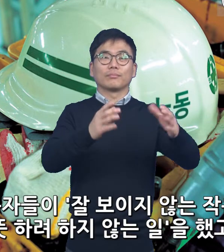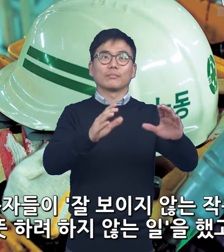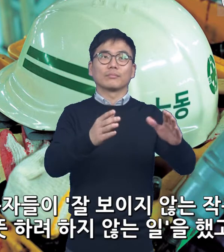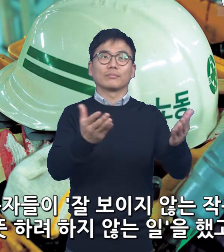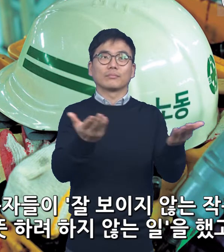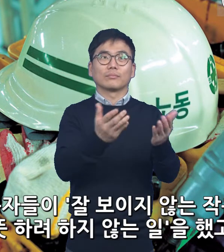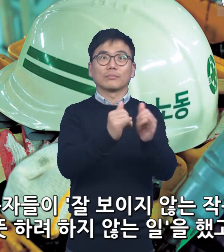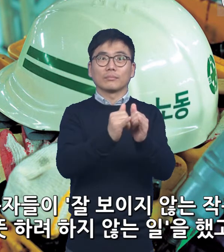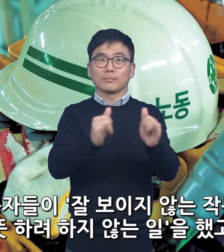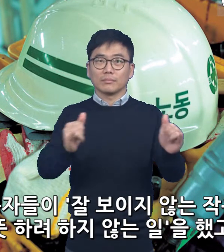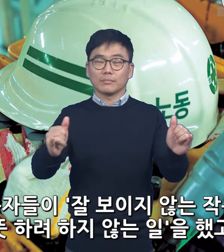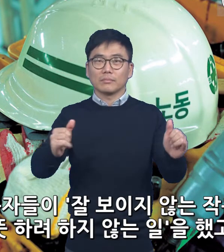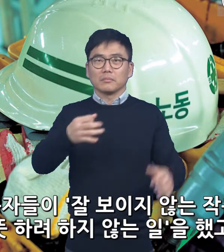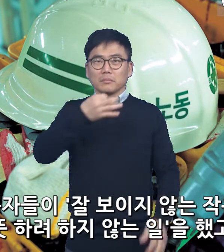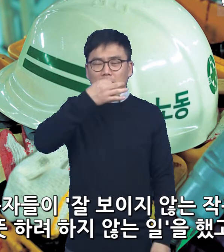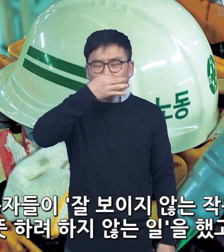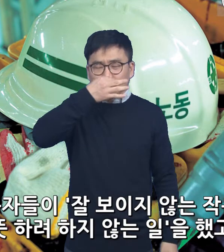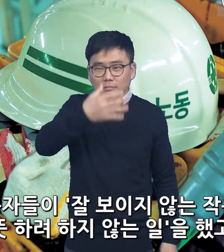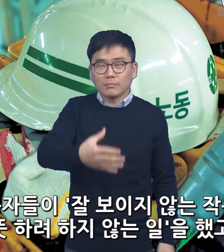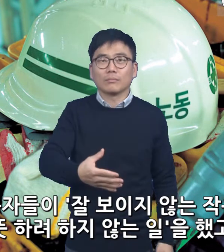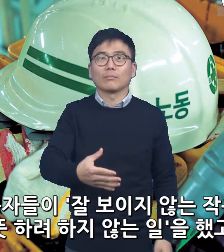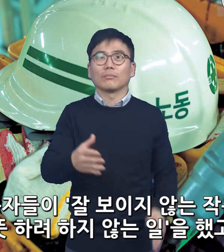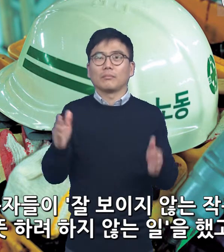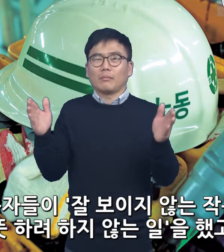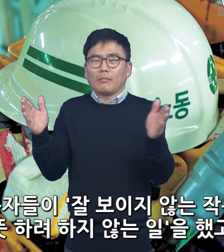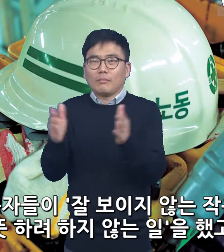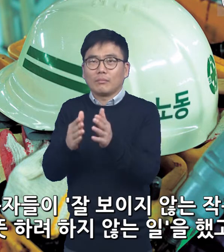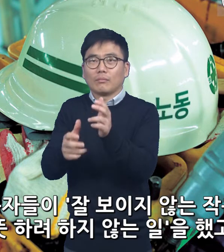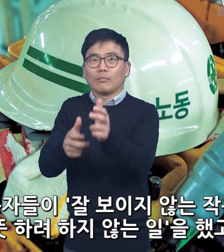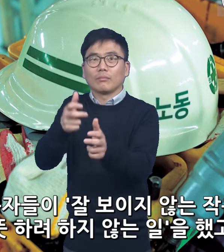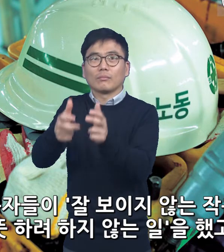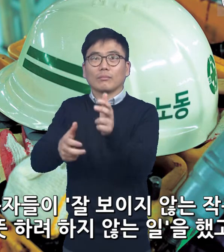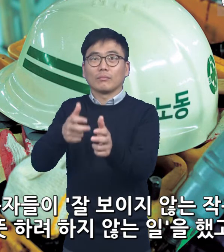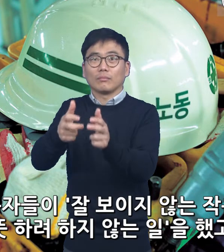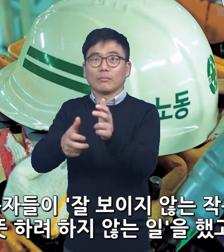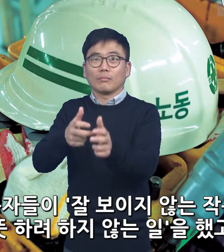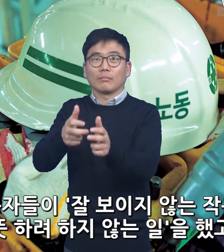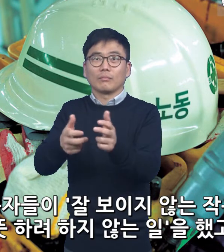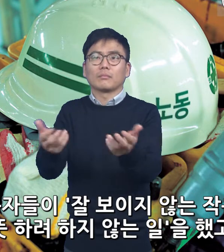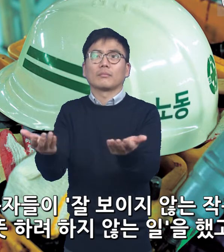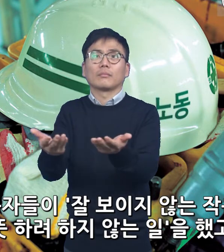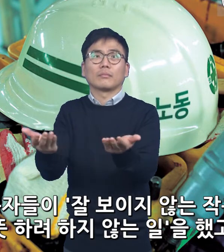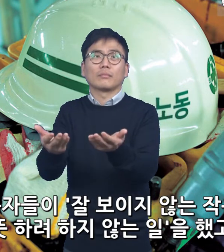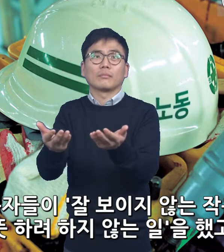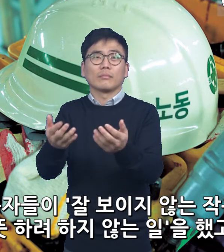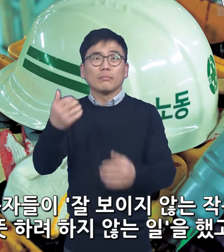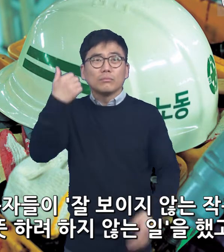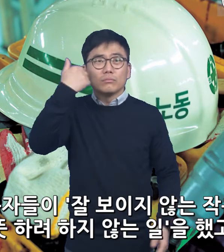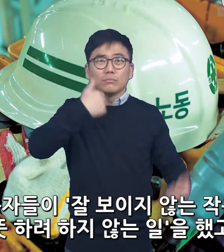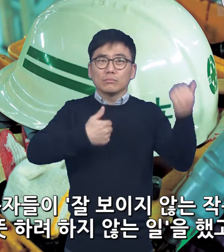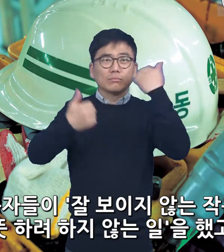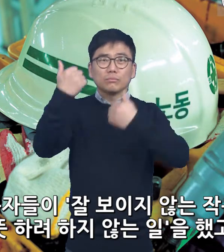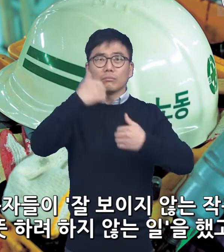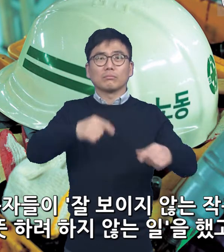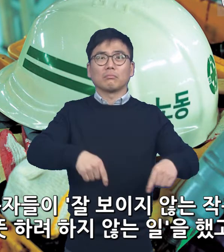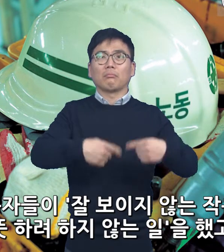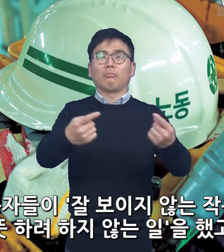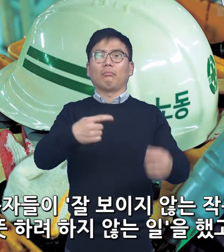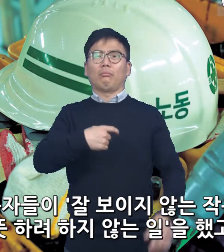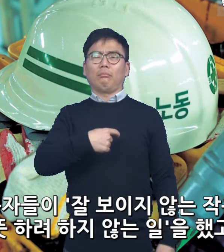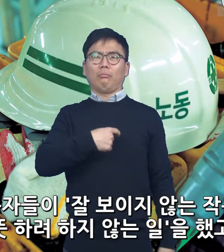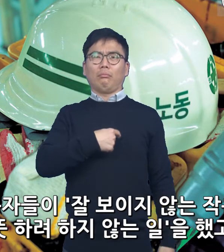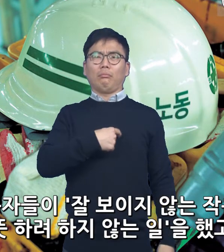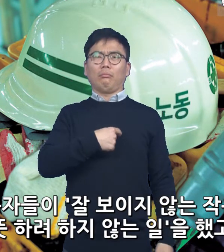외국인 노동자들이 잘 보이지 않는 작은 공장에서 누구도 선뜻 하려 하지 않는